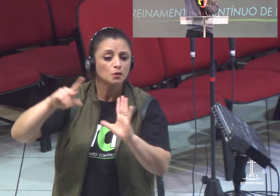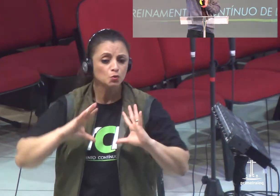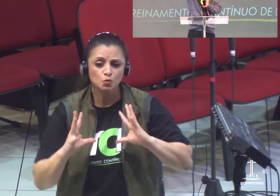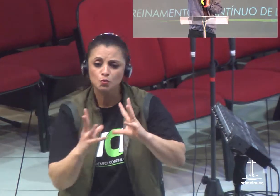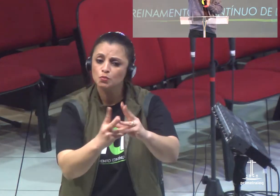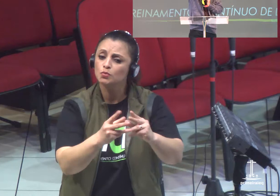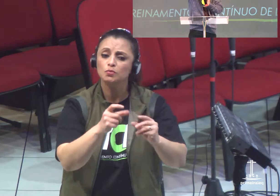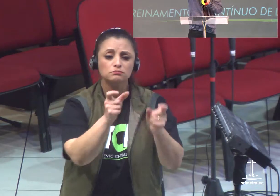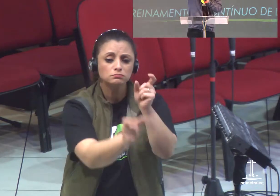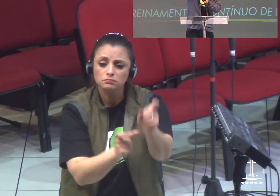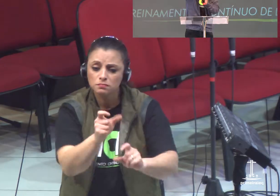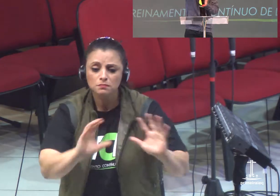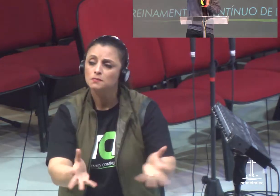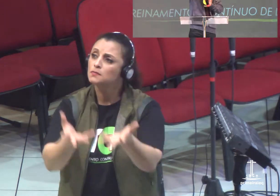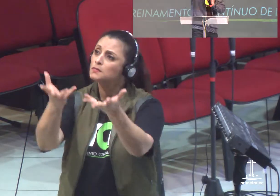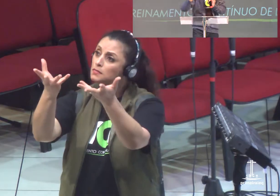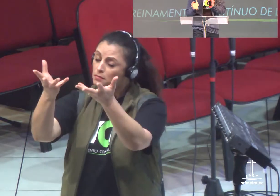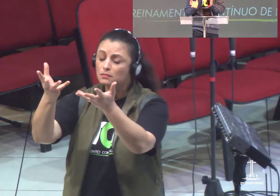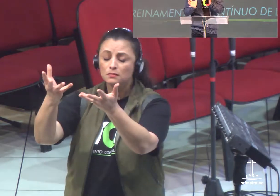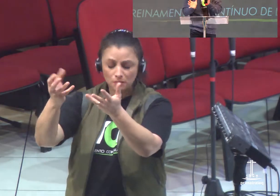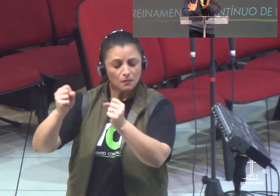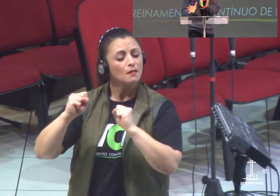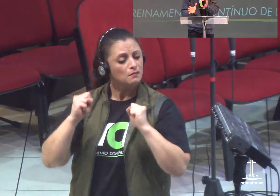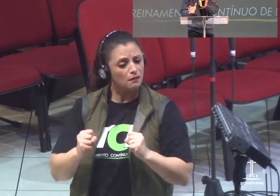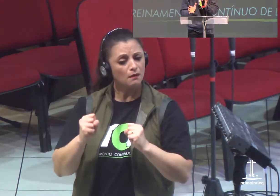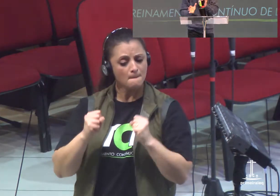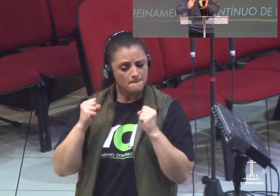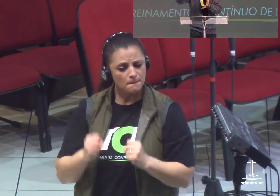habitam. Ele tem toda essa autoridade, mas Ele delega